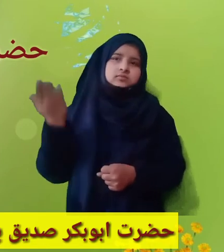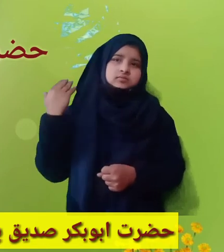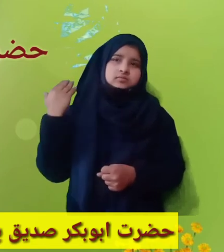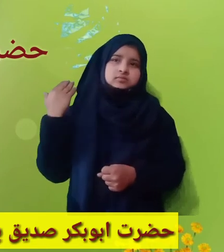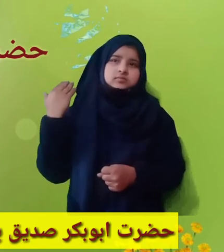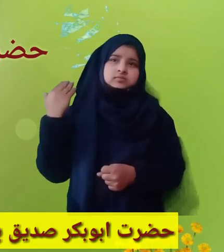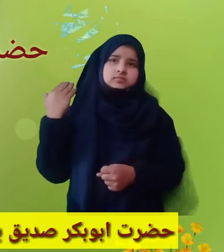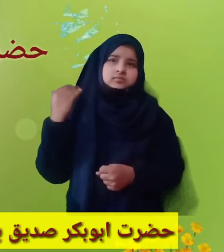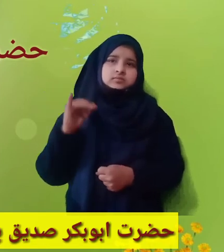थे।